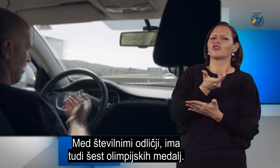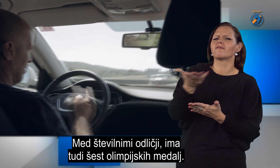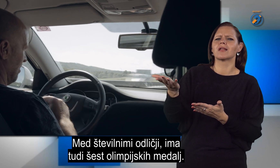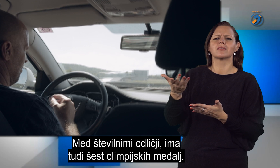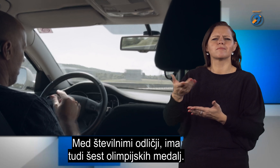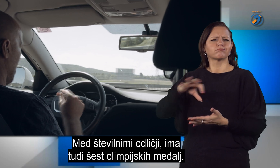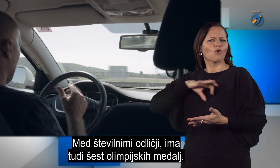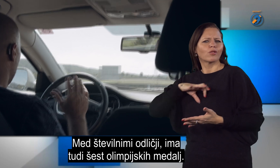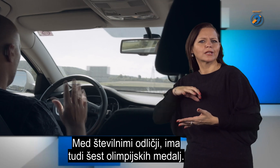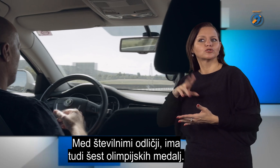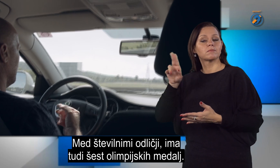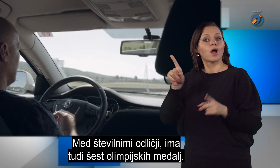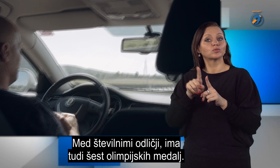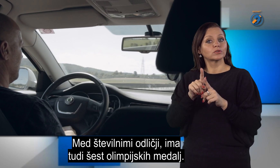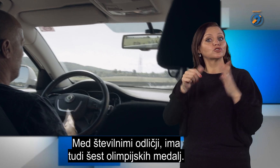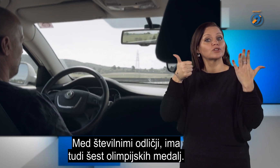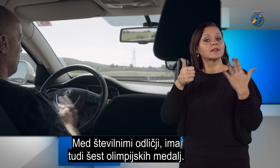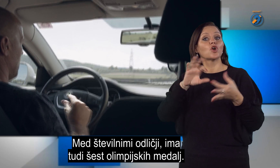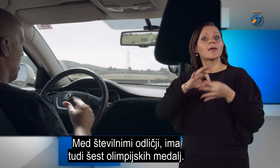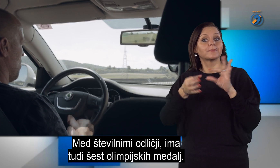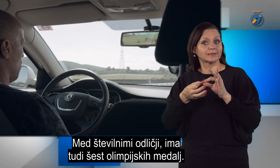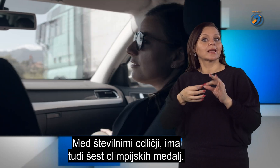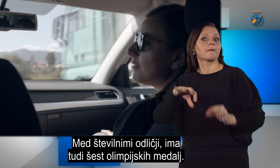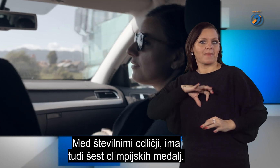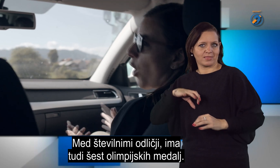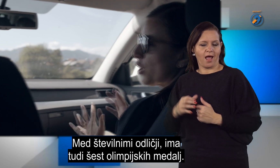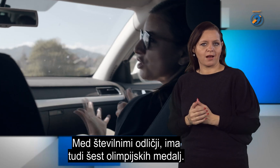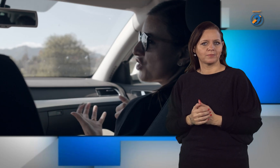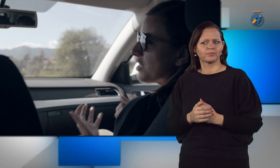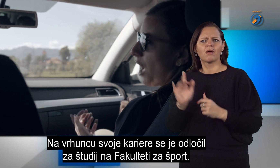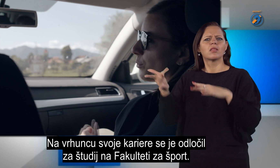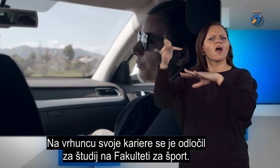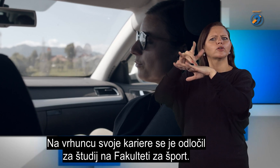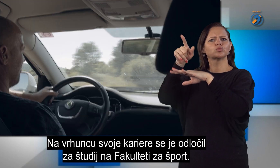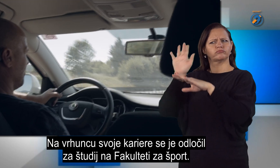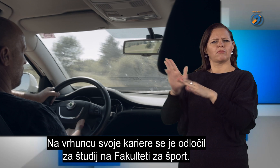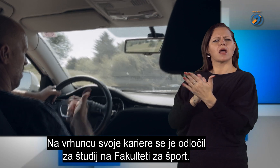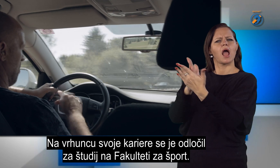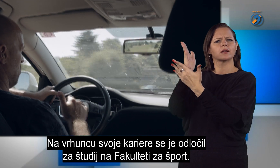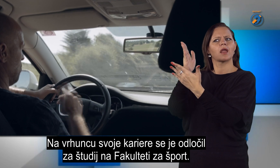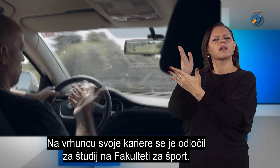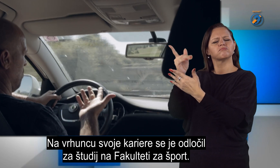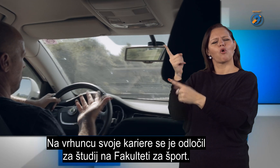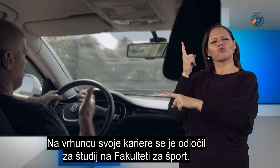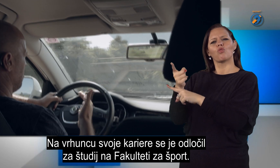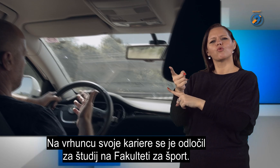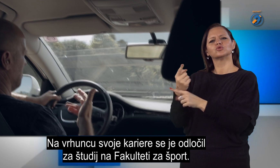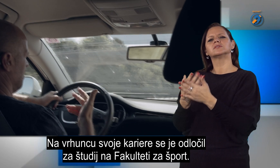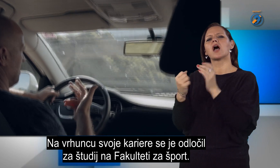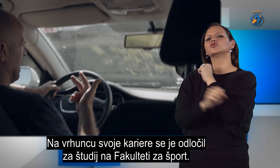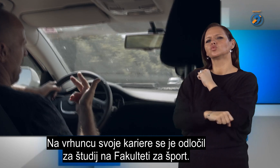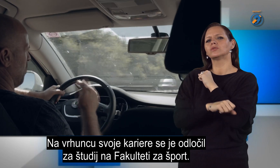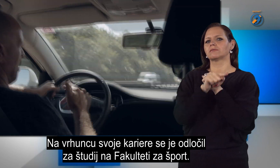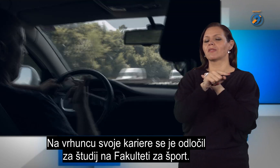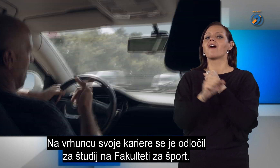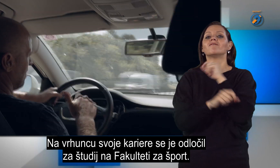Med številnimi odličji ima tudi 6 olimpijskih medalj. Na vrhuncu svoje kariere se je odločil za